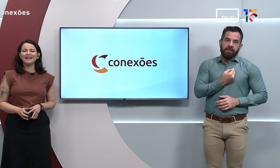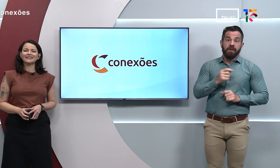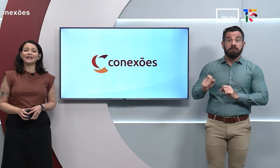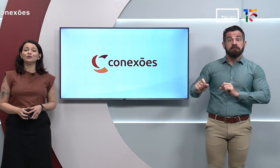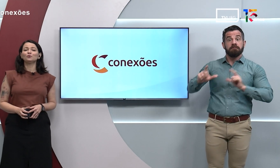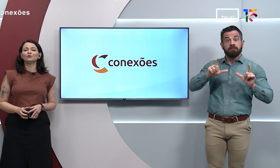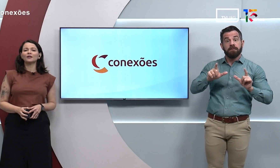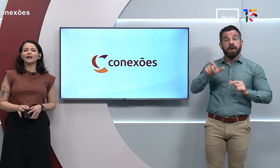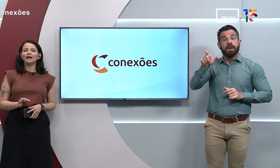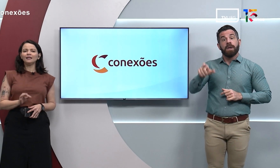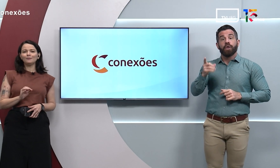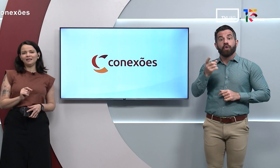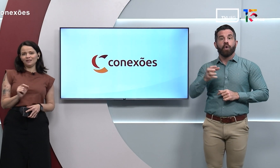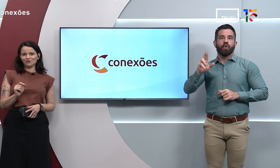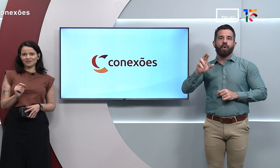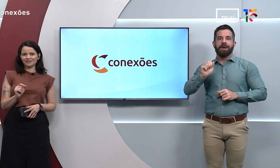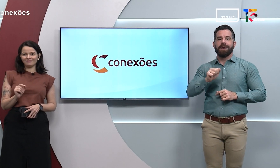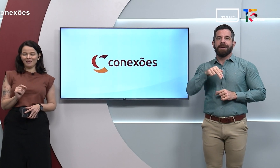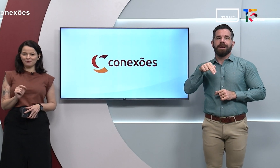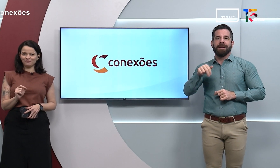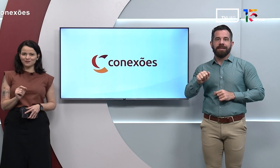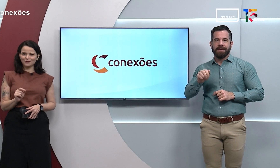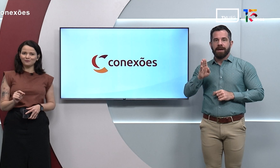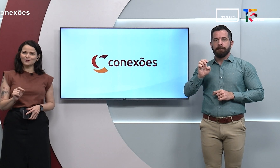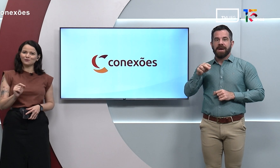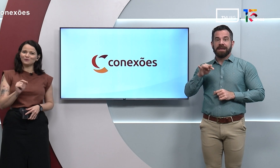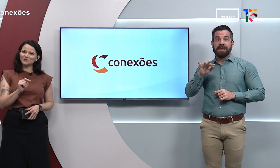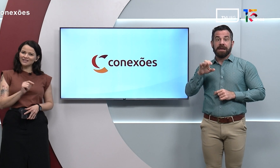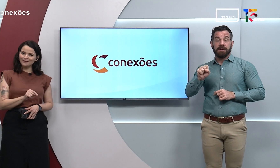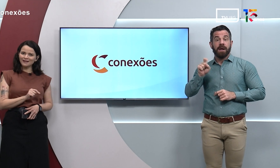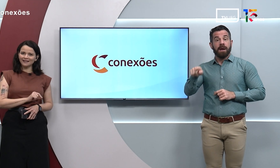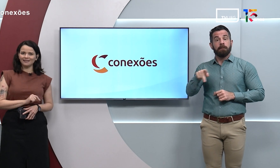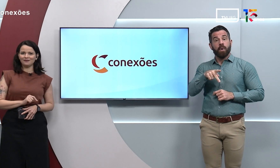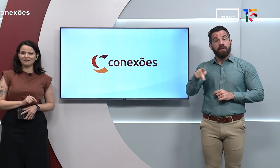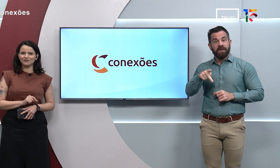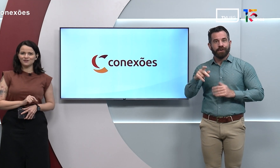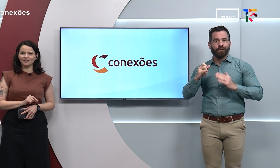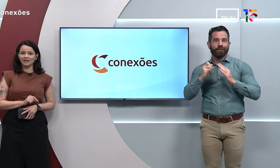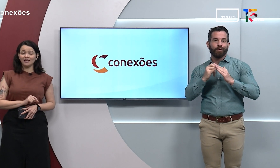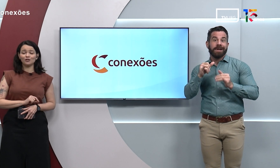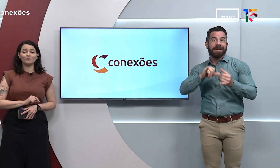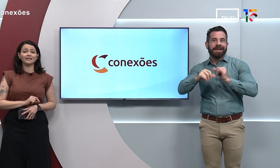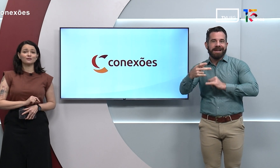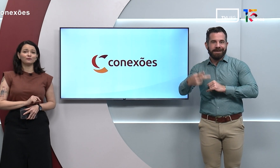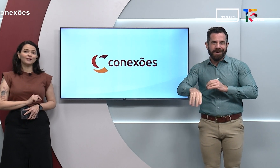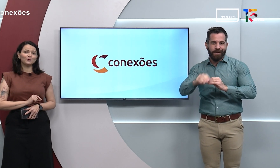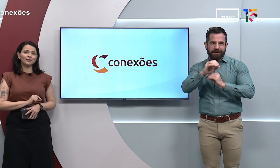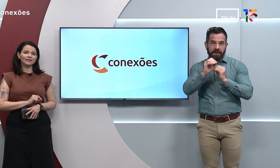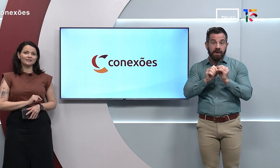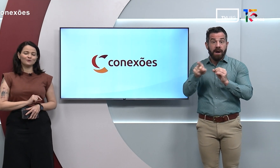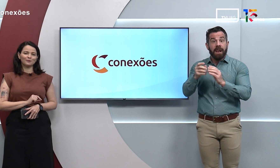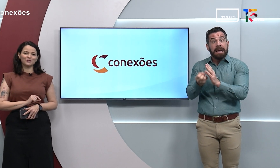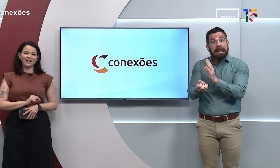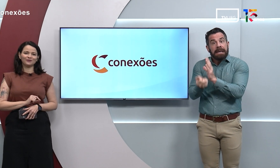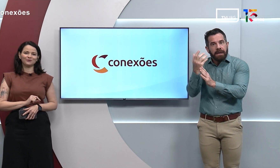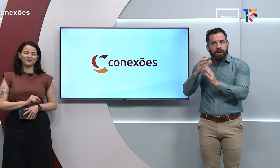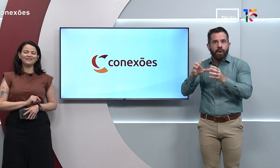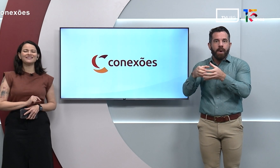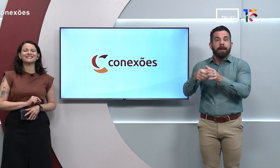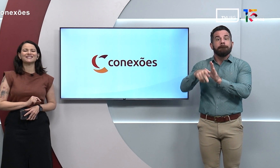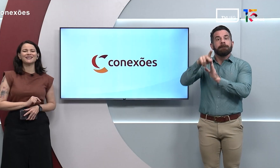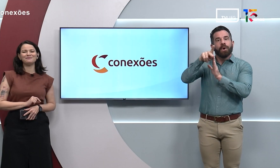carreira da doutora Ana Benites, que é professora do Instituto de Química aqui da UFG e uma das fundadoras do